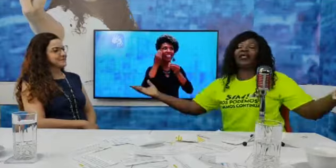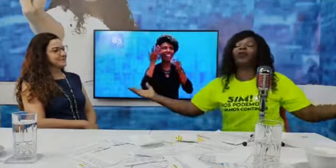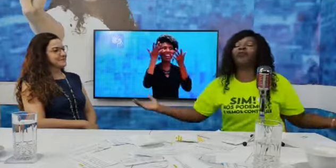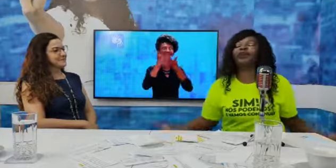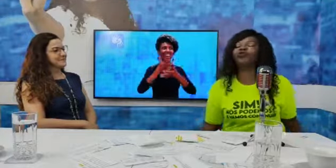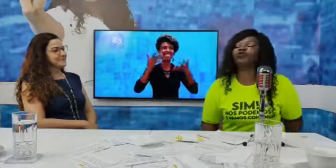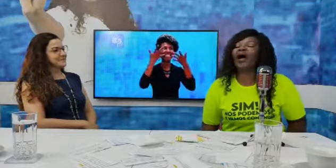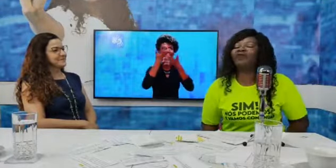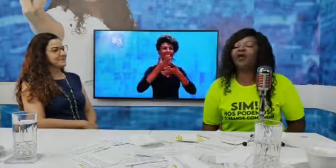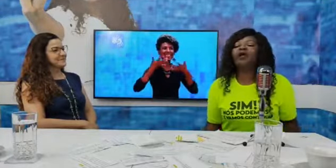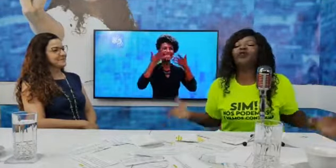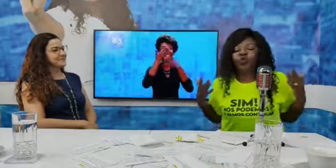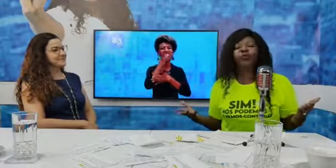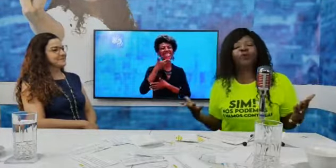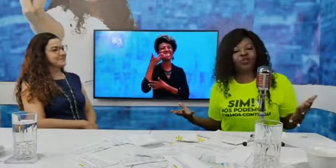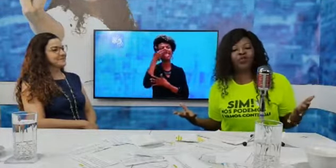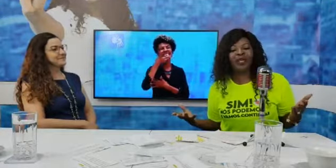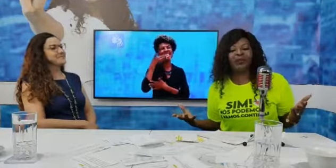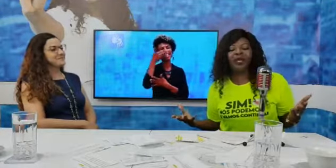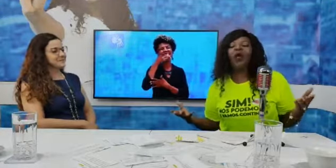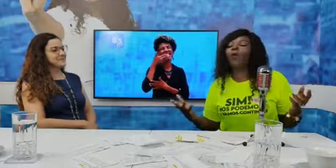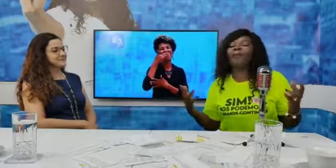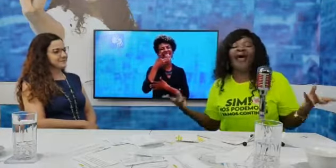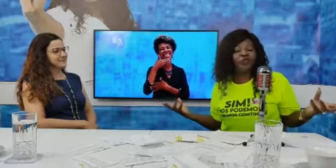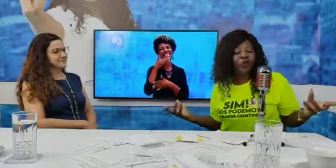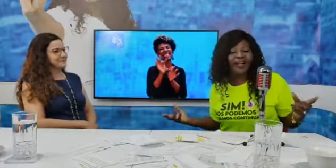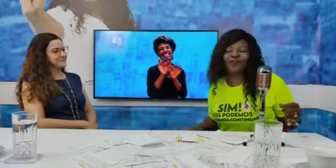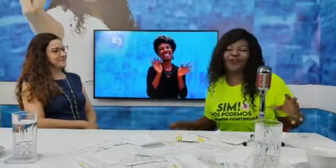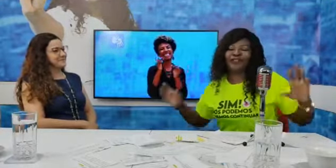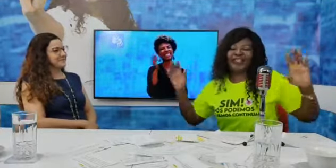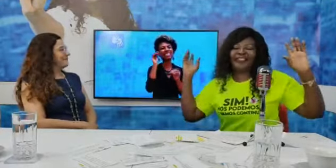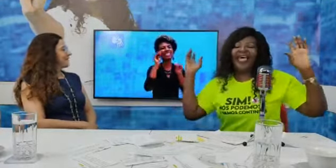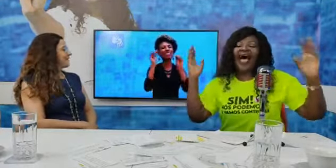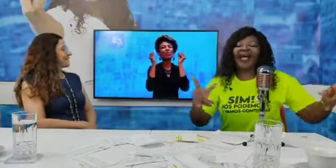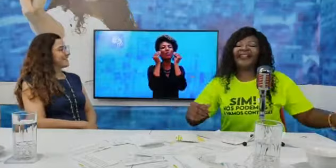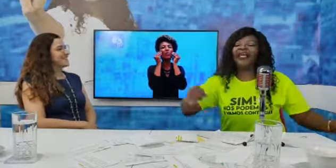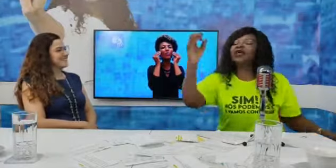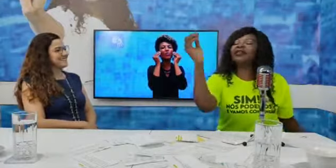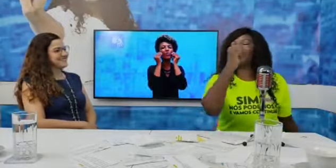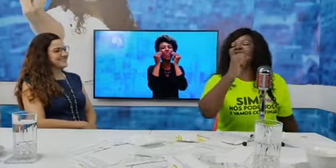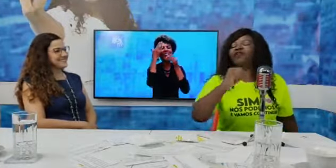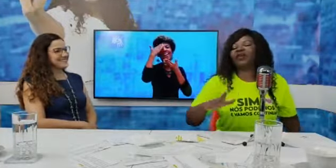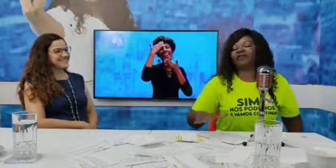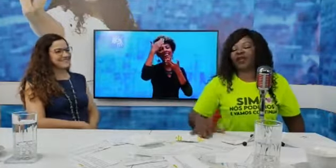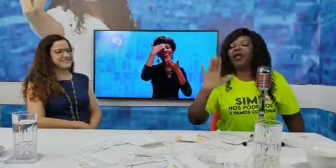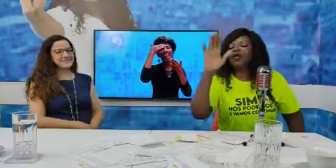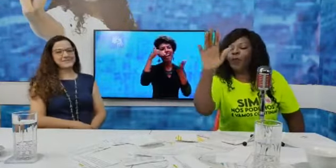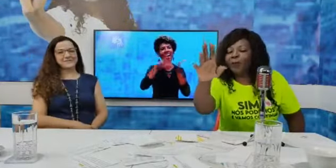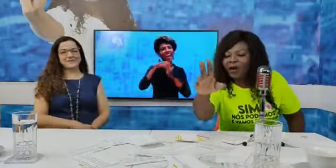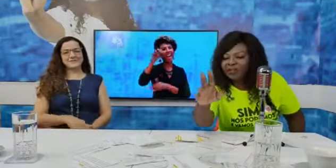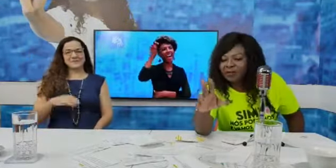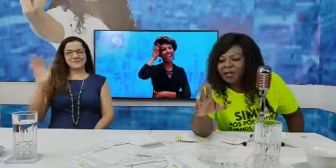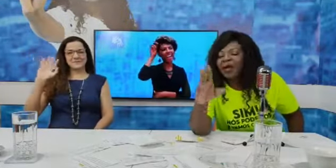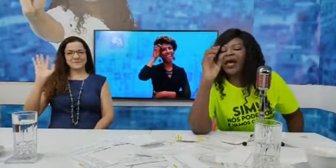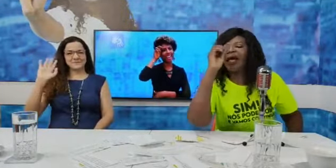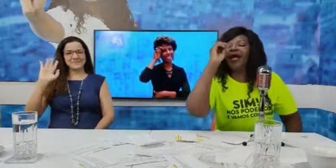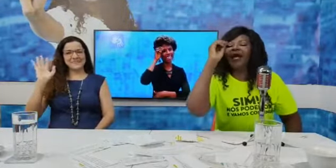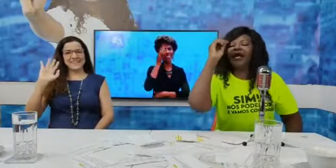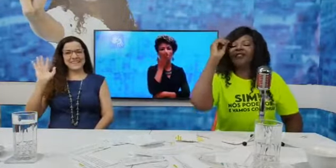aqui como foi tudo suave, tudo muito sublime. Um beijo no coração de vocês. Agradeço e até quinta-feira que vem. No